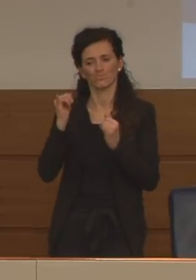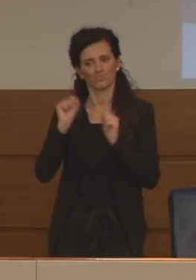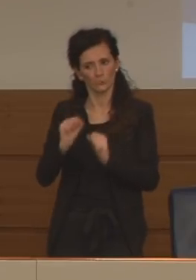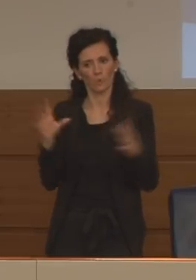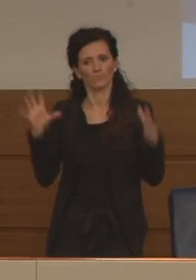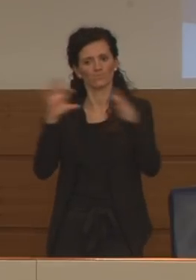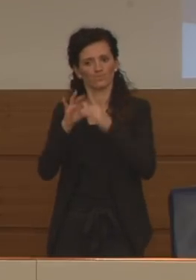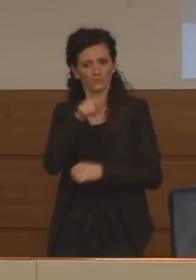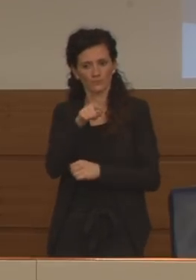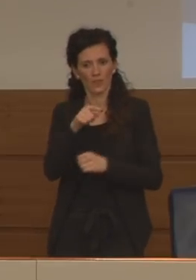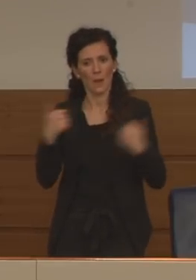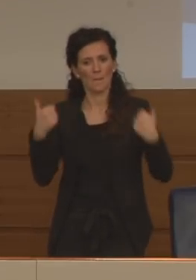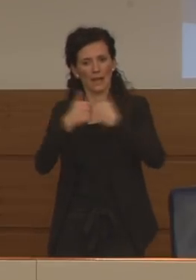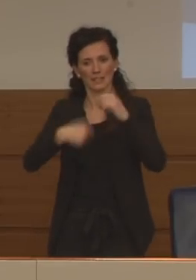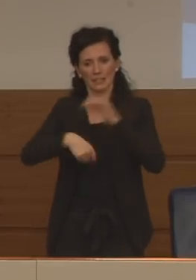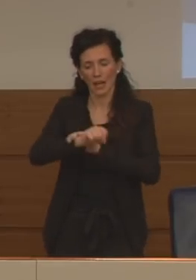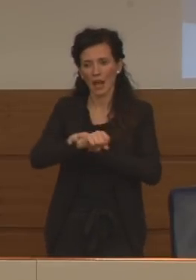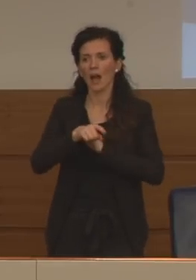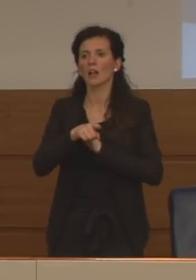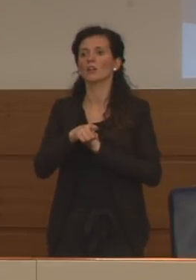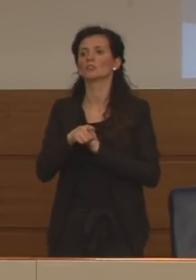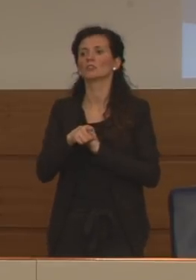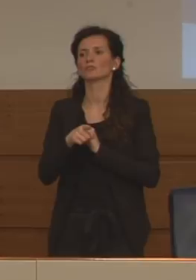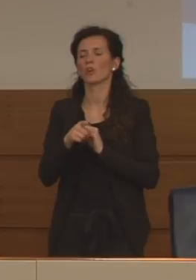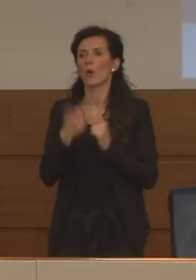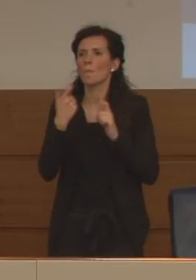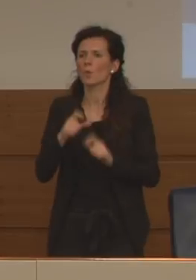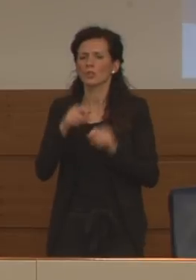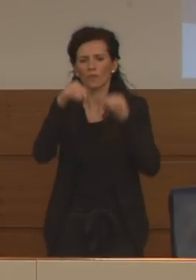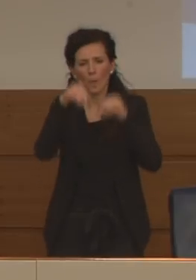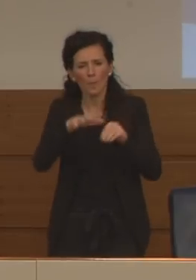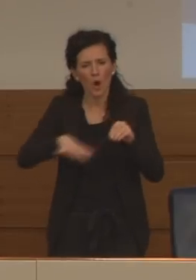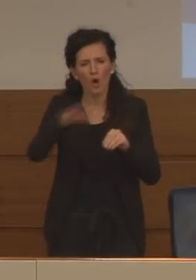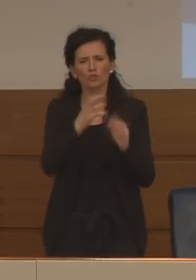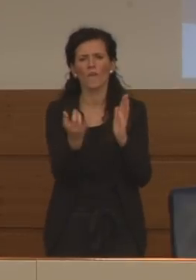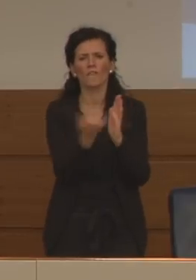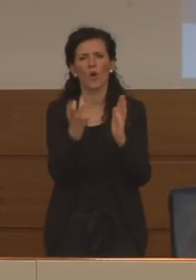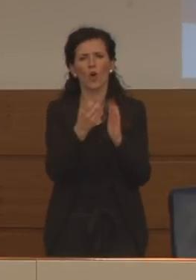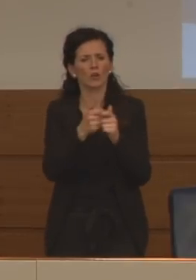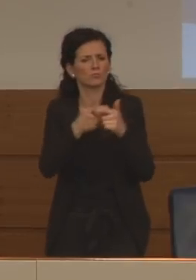al perché un focolaio così intenso in quella zona